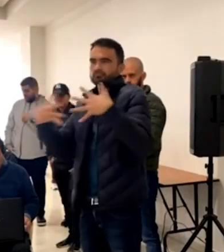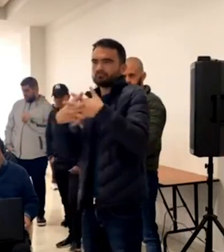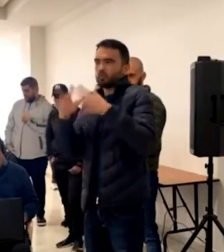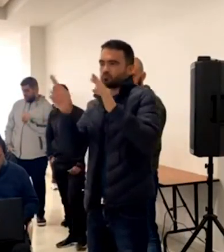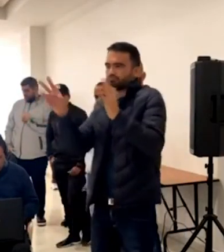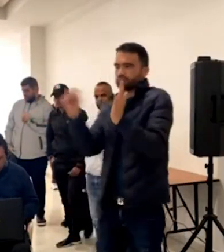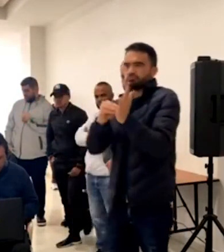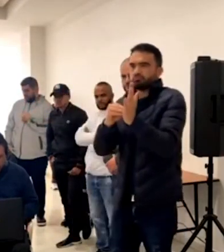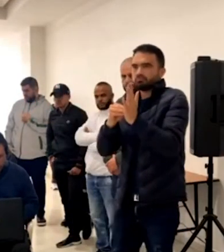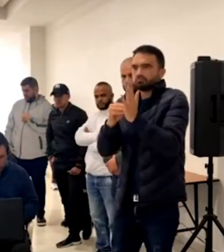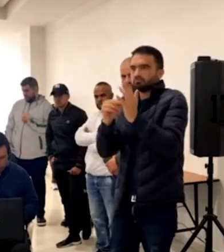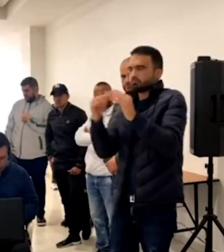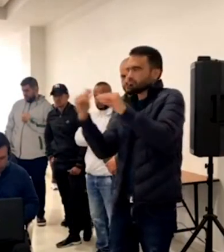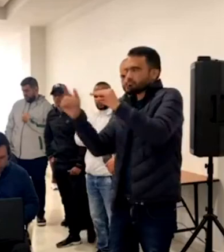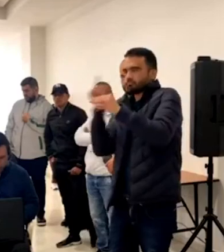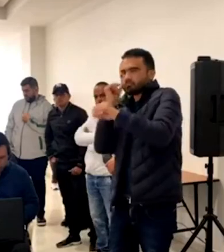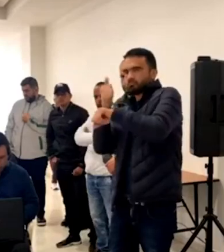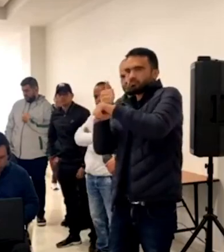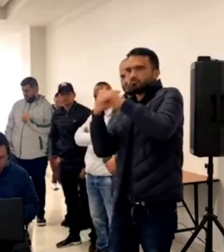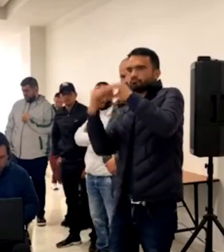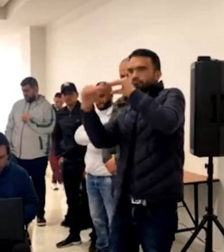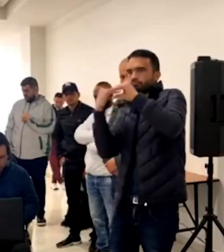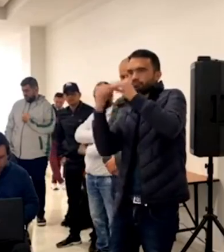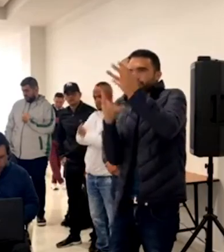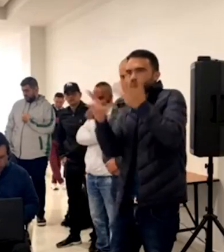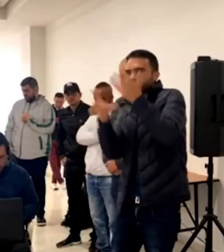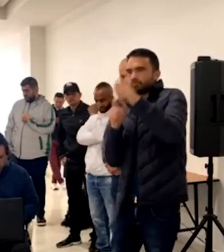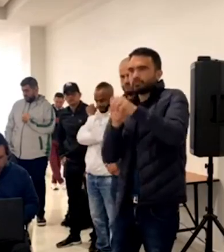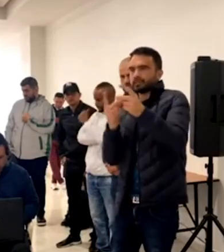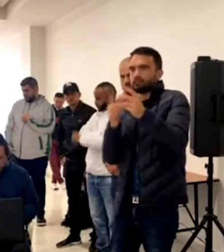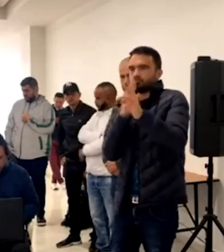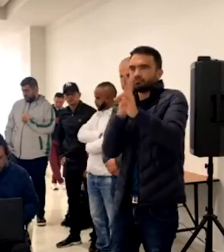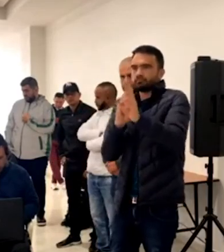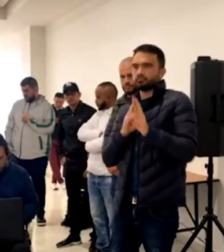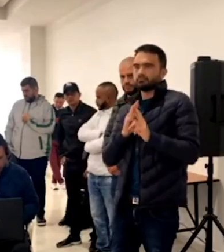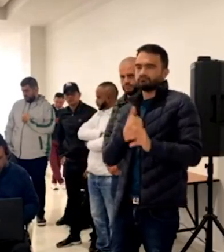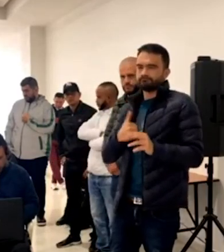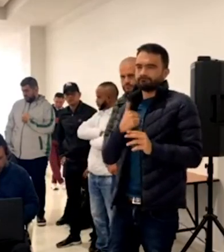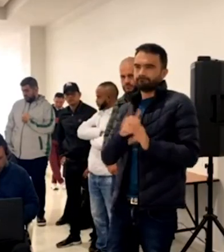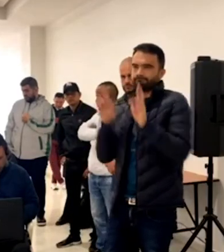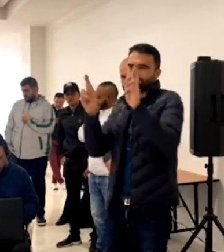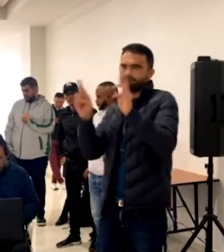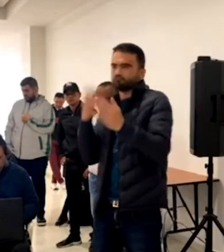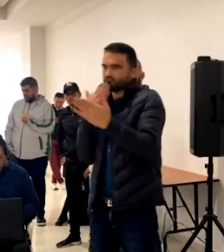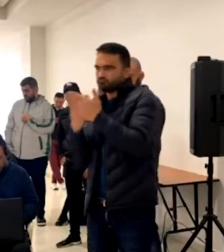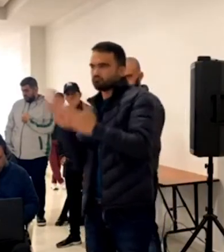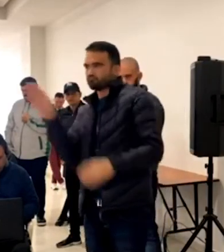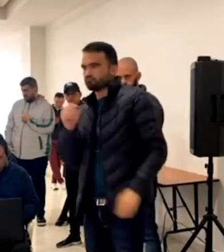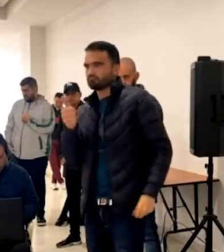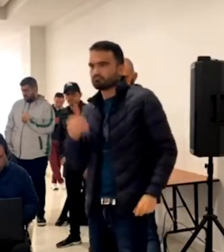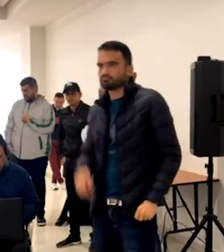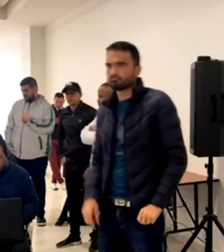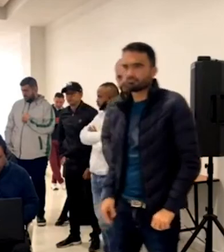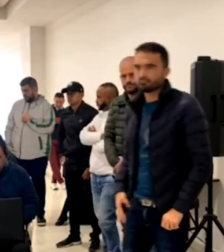todos los ministros que espera